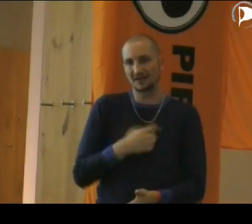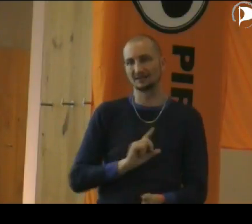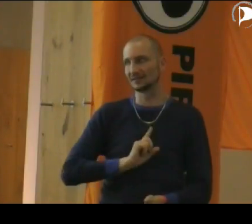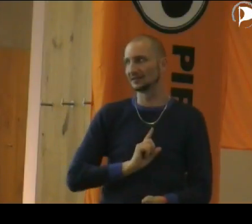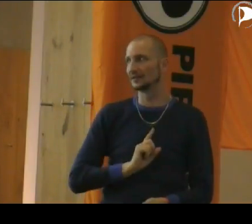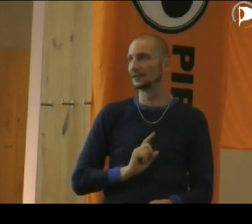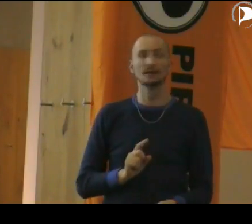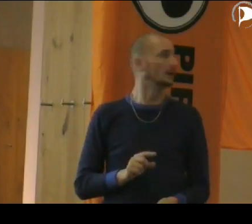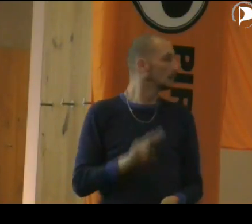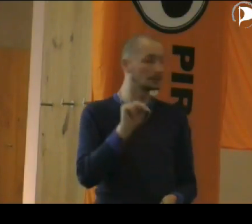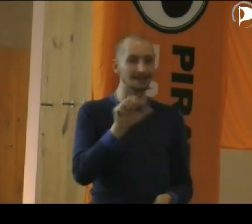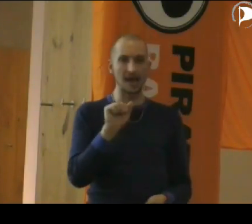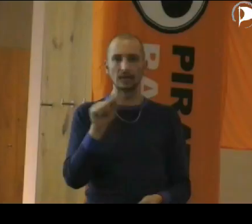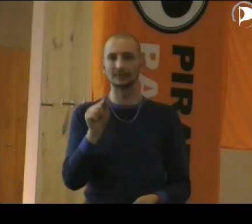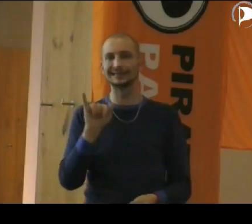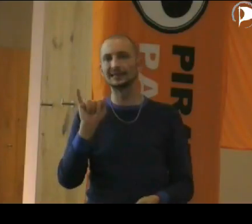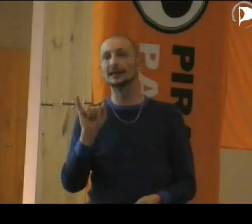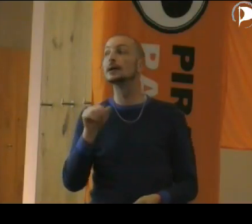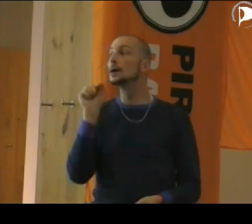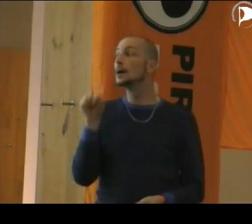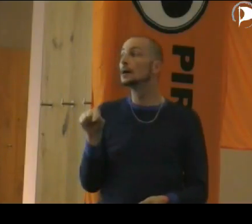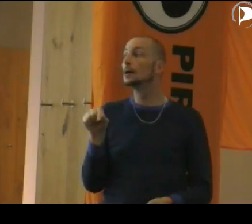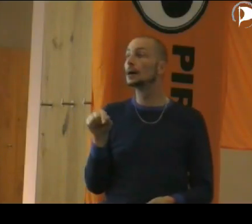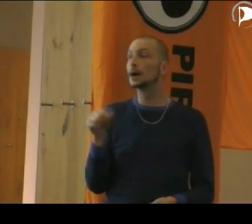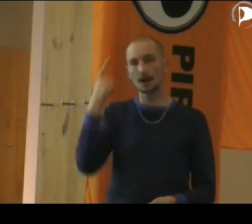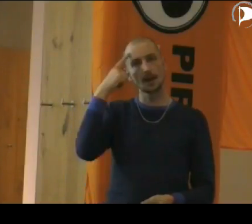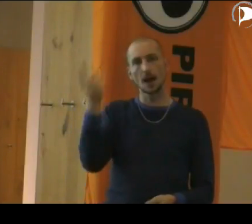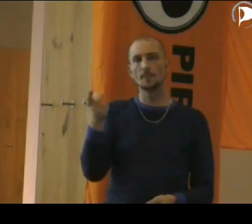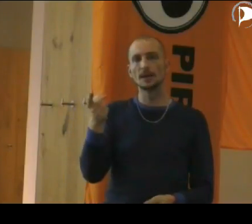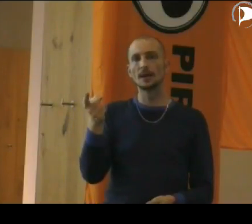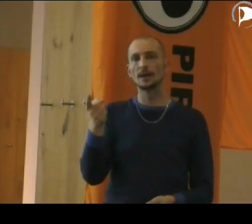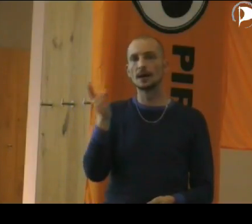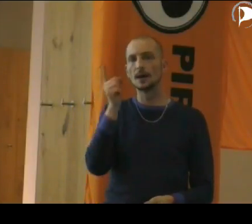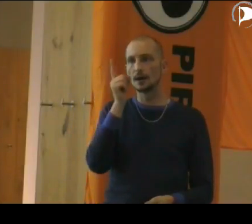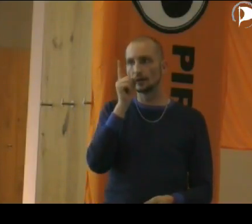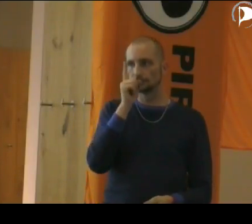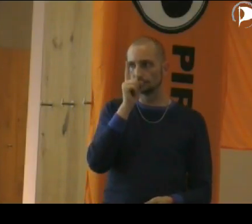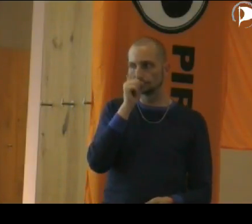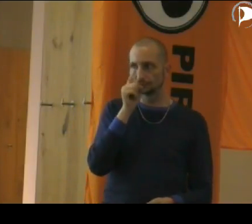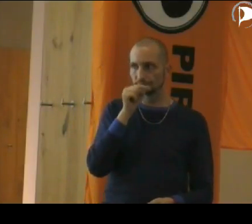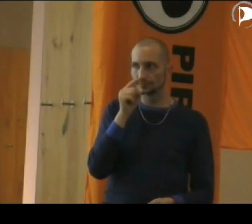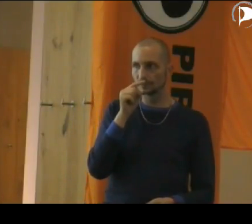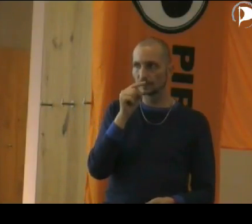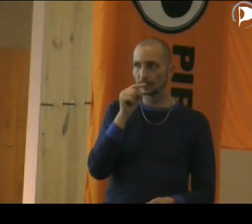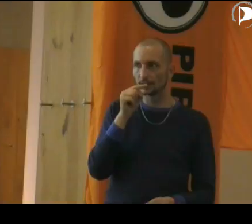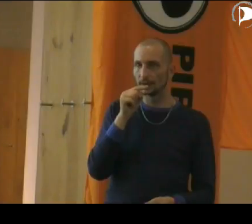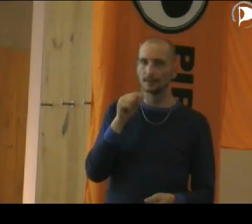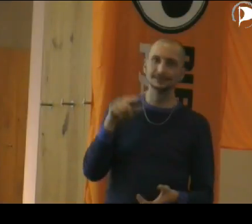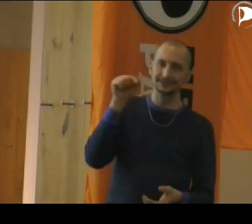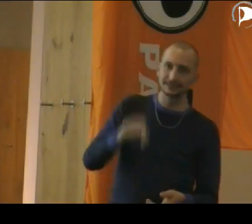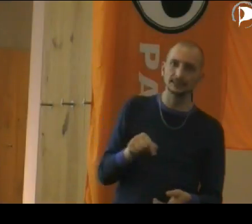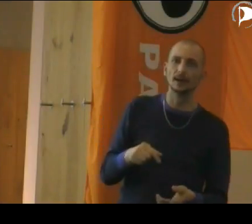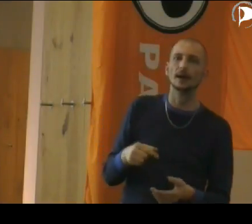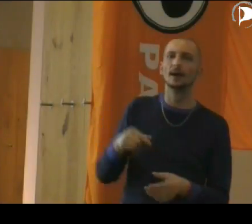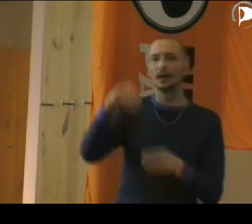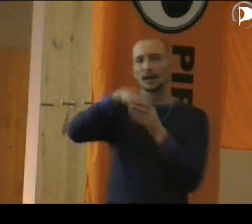nach ich glaube nicht dass hunt racing die aufgabe eines schatzmeisters ist ganz ehrlich und du hast